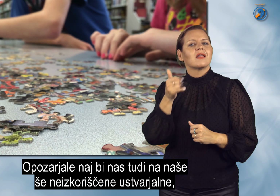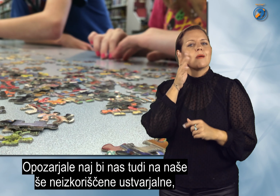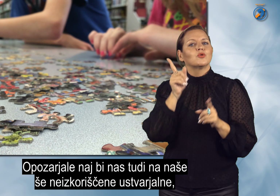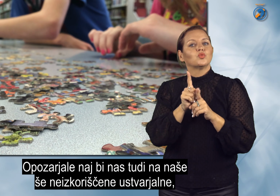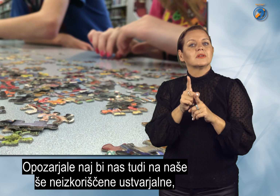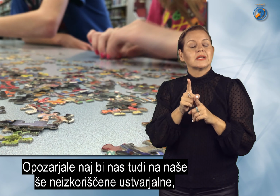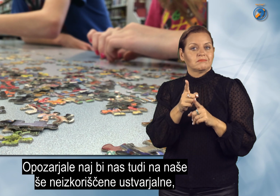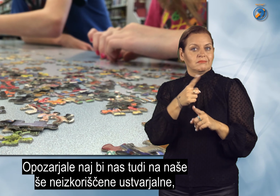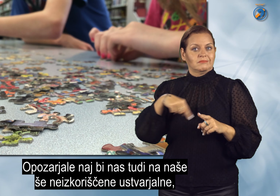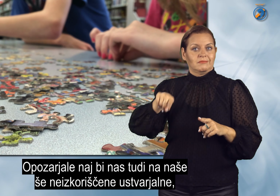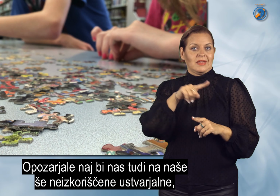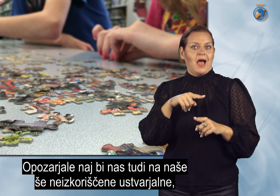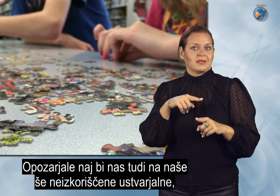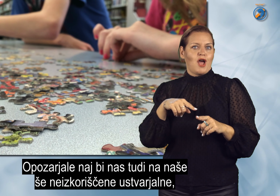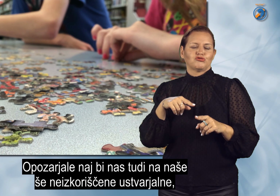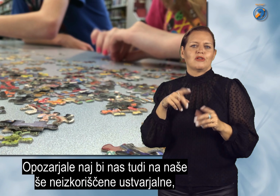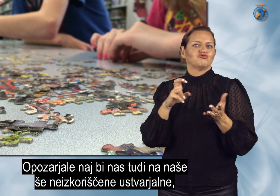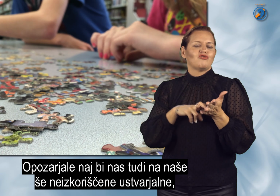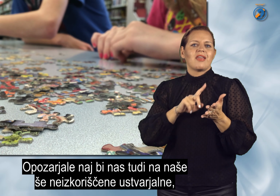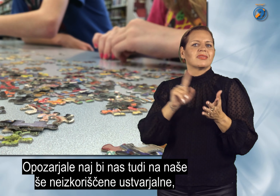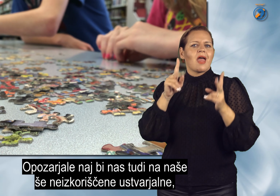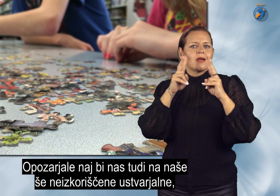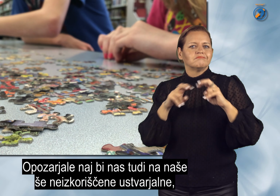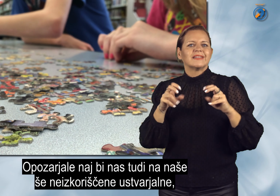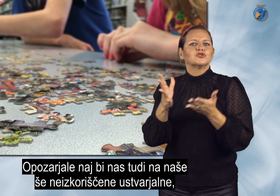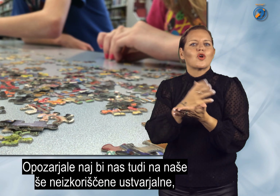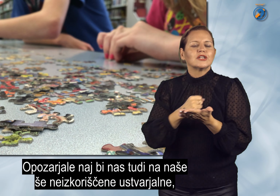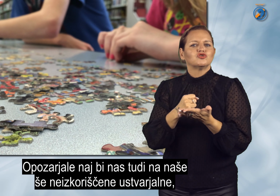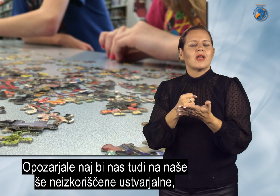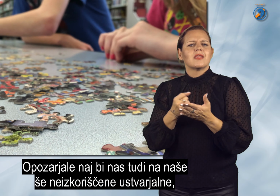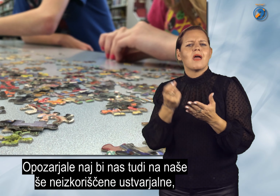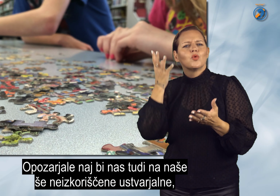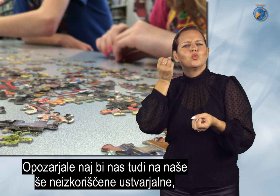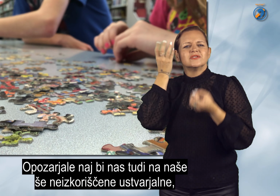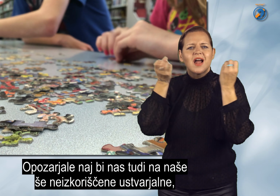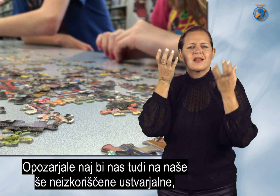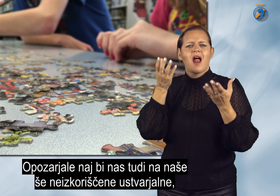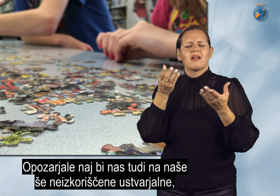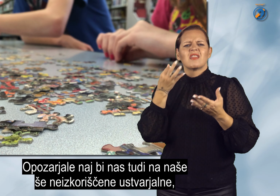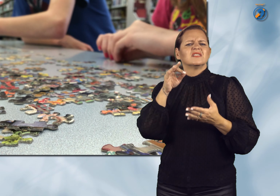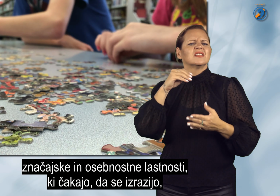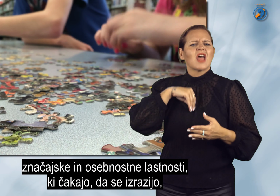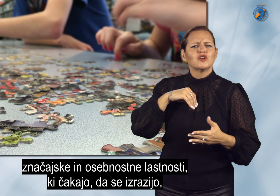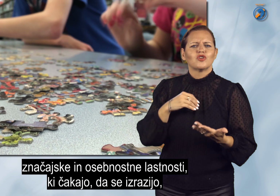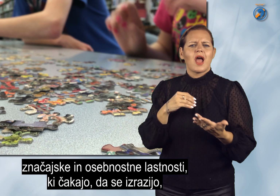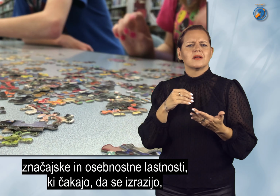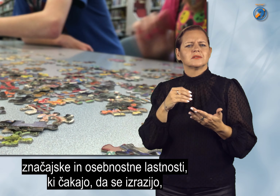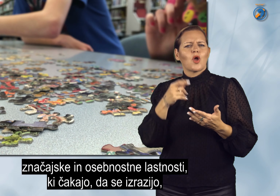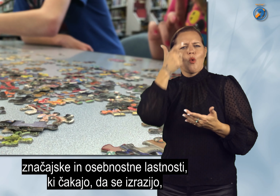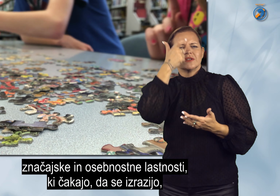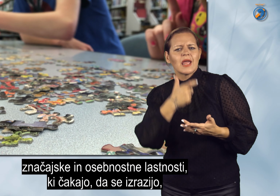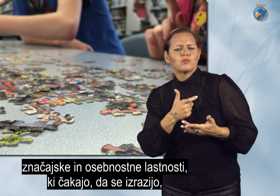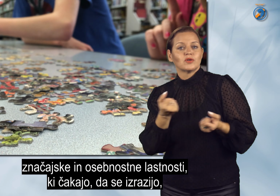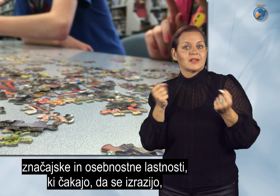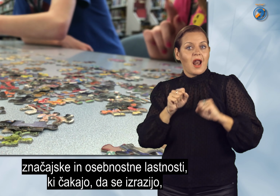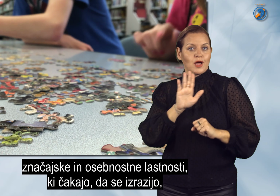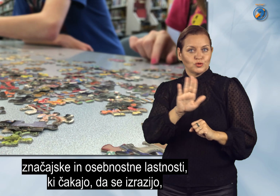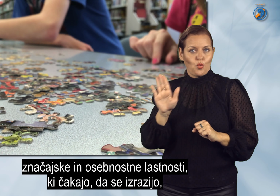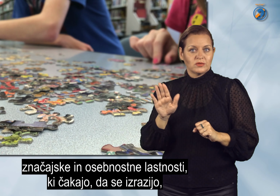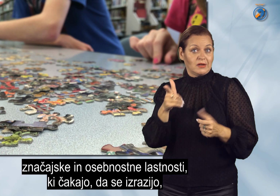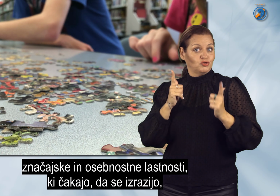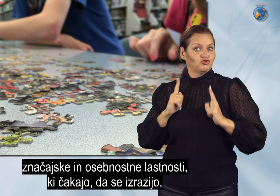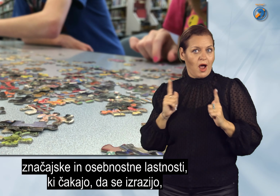Opozarjale naj bi nas tudi na naše še neizkoriščene ustvarjalne, značajske in osebnostne lastnosti,